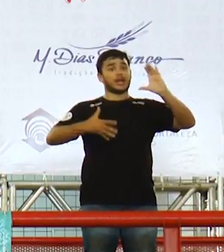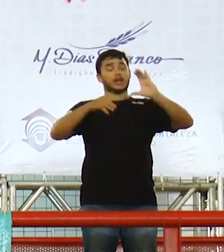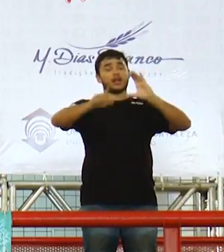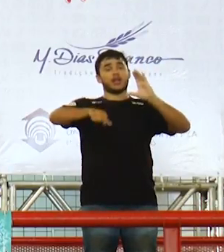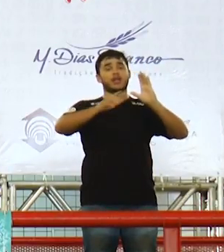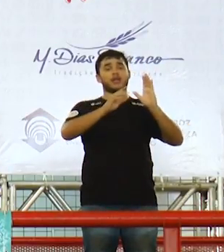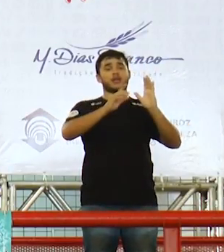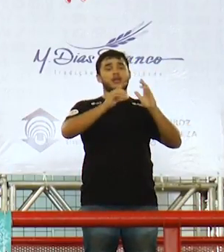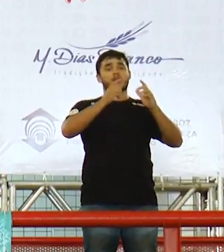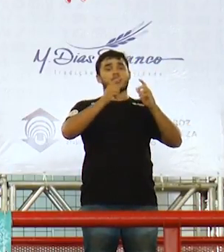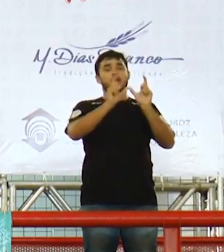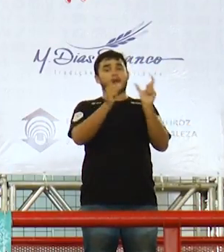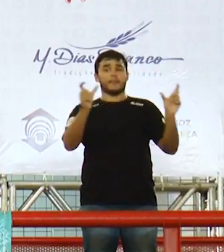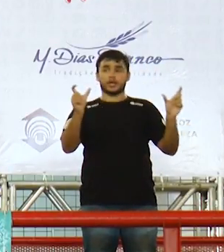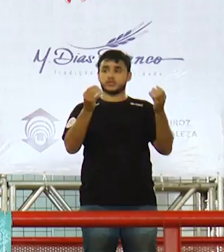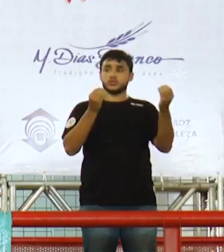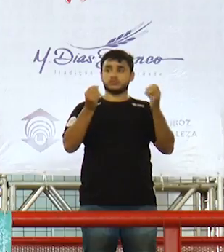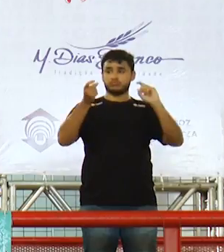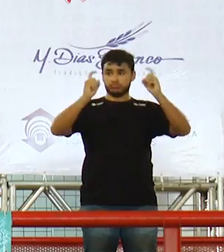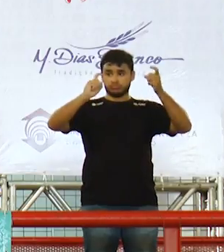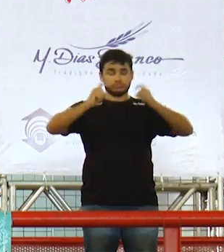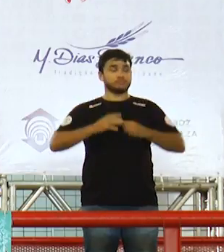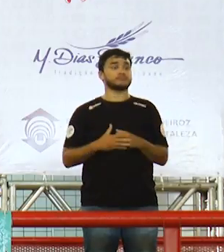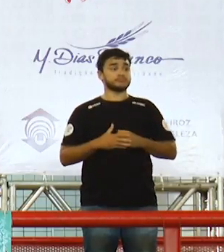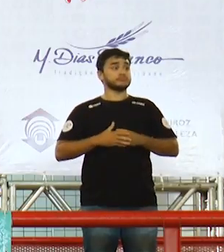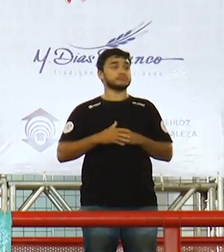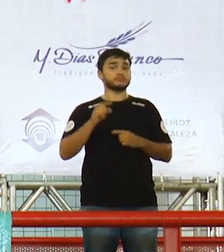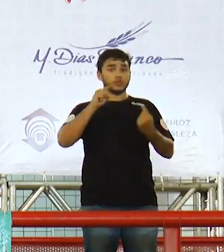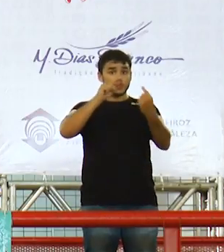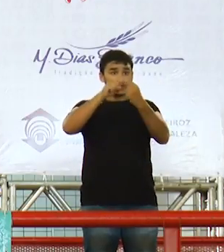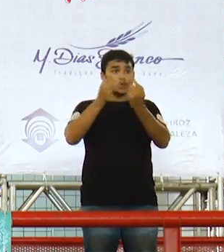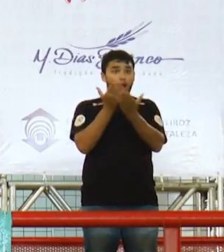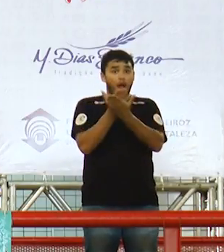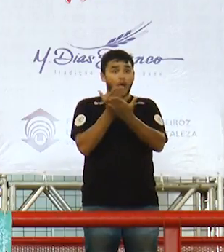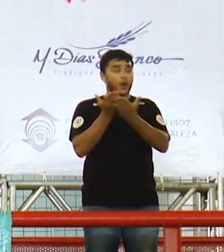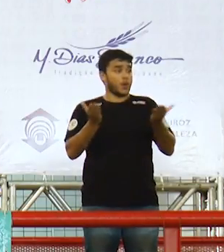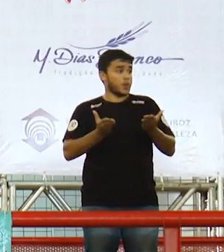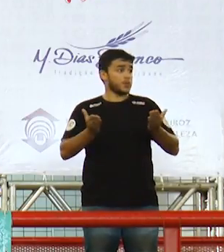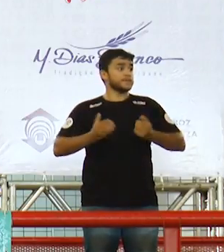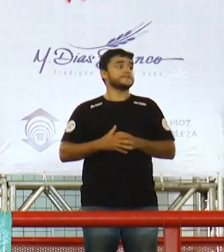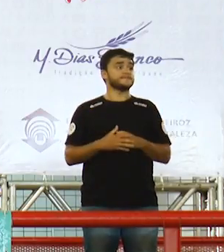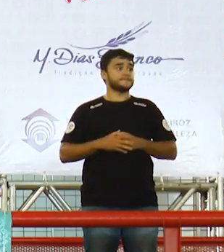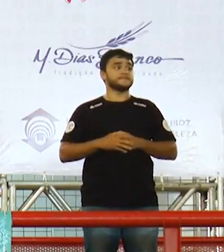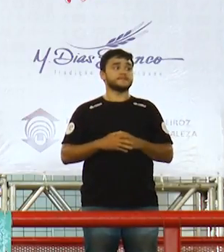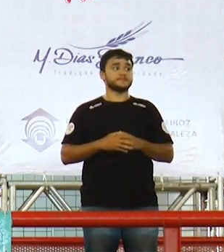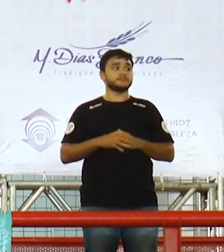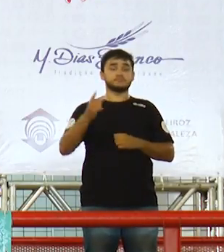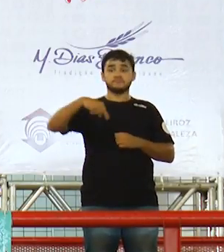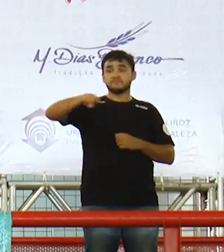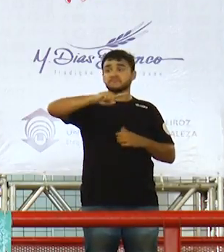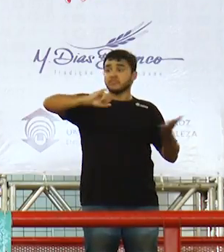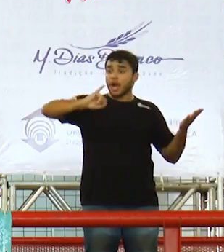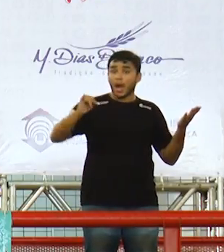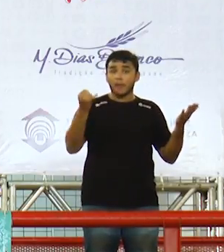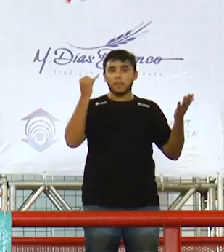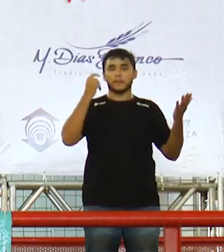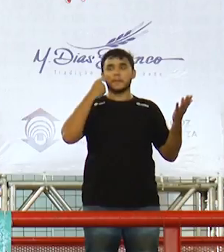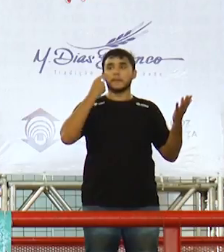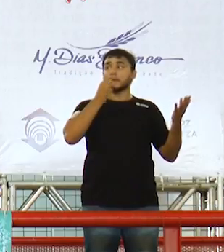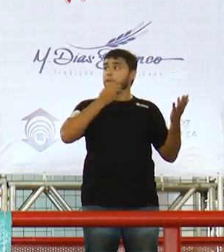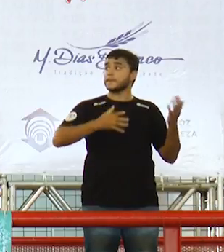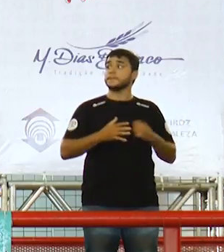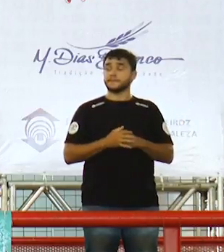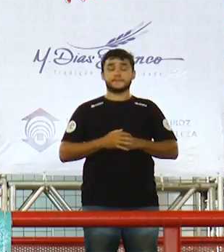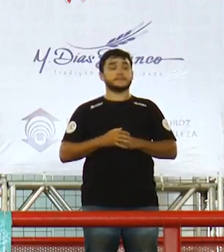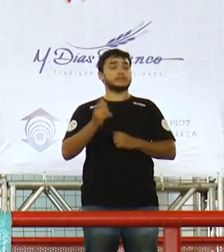gramaticais. Esse é o objetivo da aula de hoje. Eu espero que todos aproveitem, e se